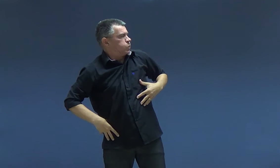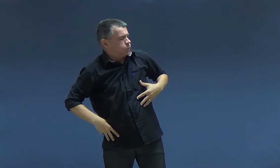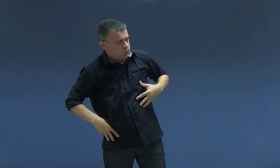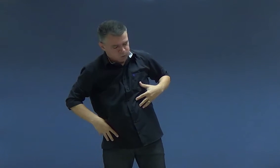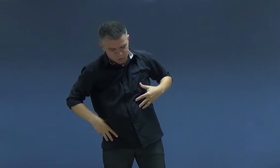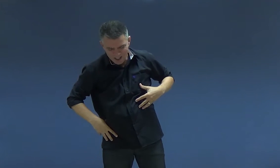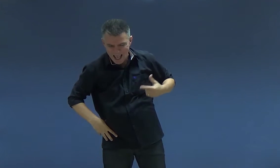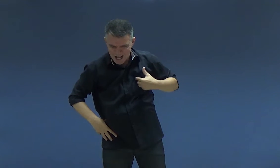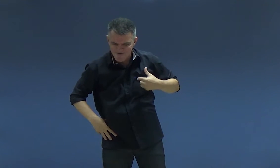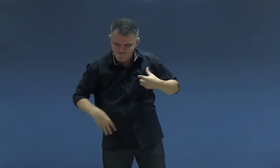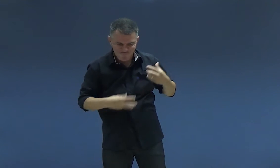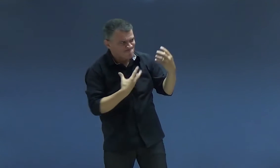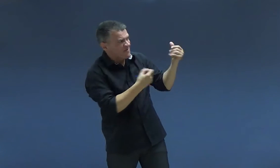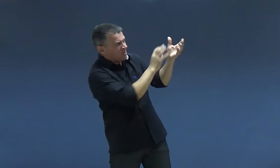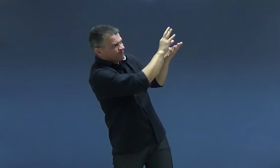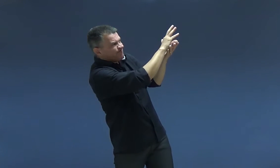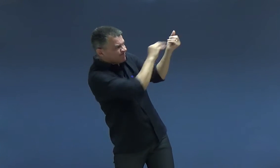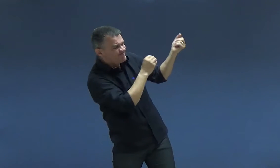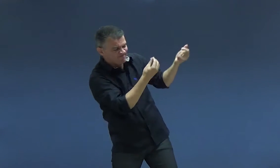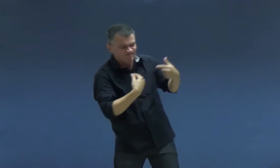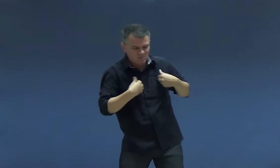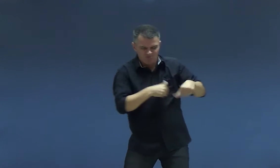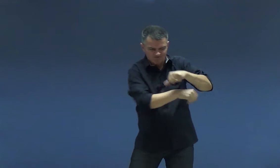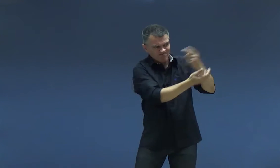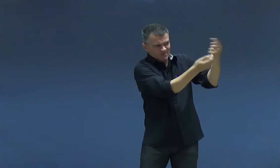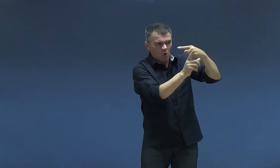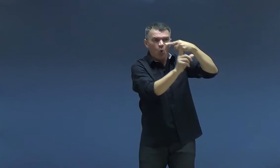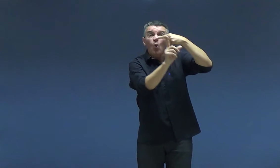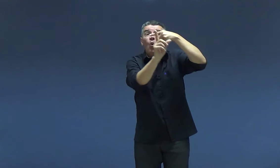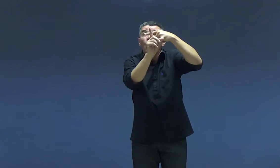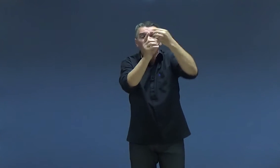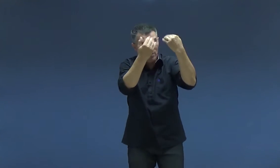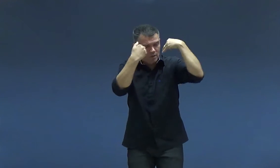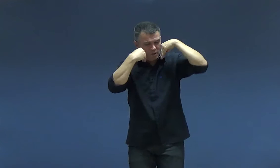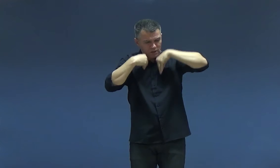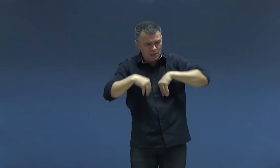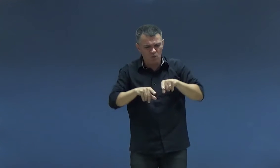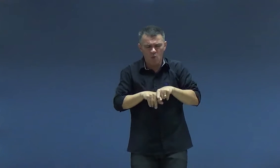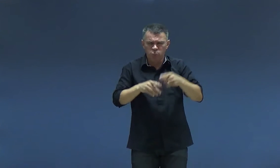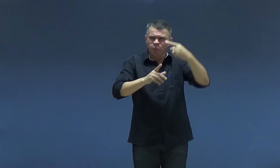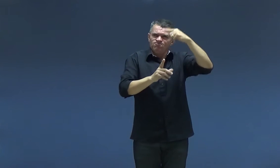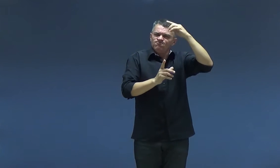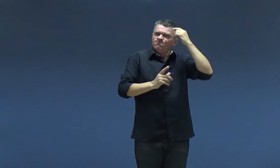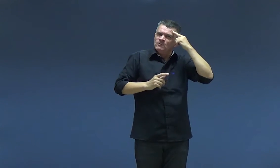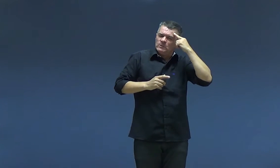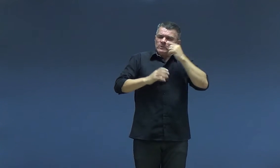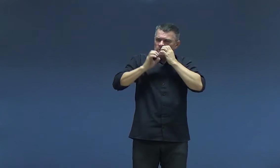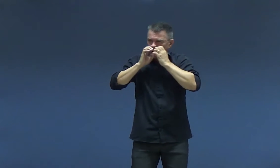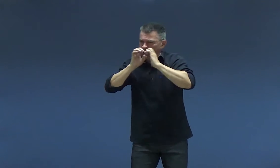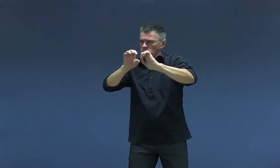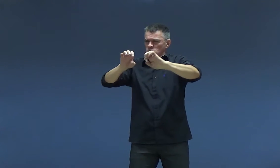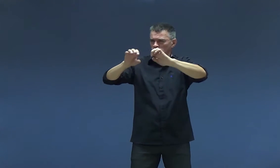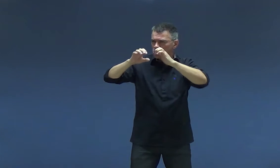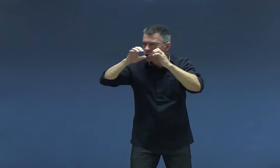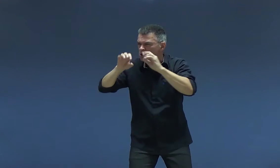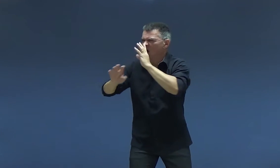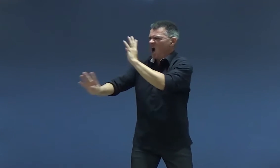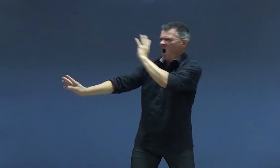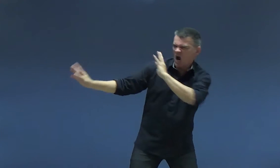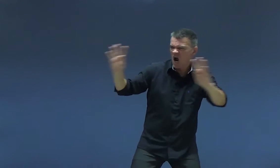Nossa, é muito. Não, eu quero ser igual a Jesus. Então, vou carregar a cruz dele dentro de mim. Vou